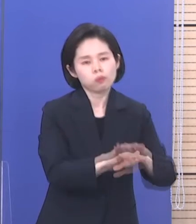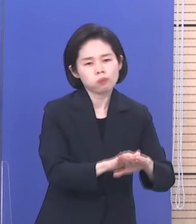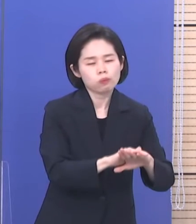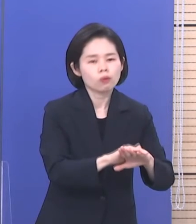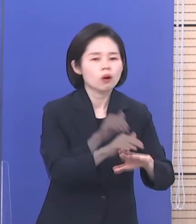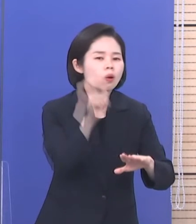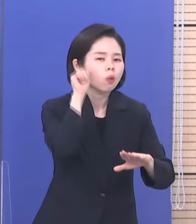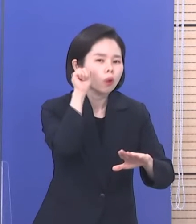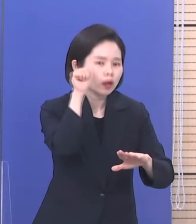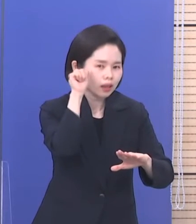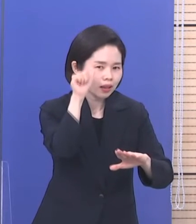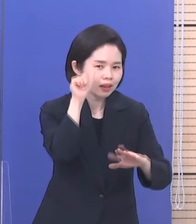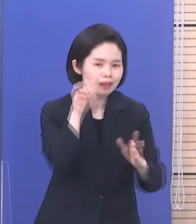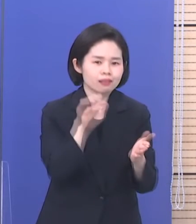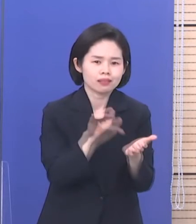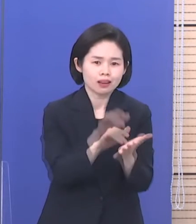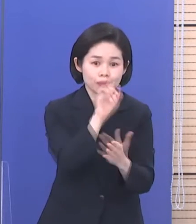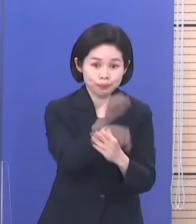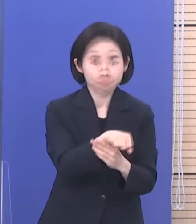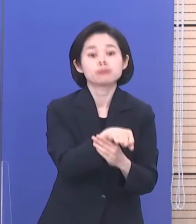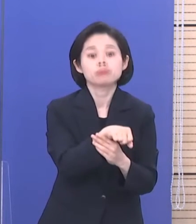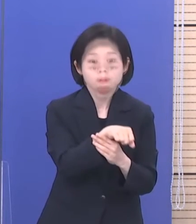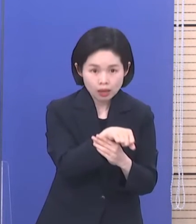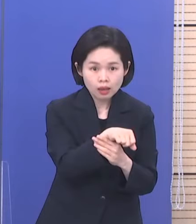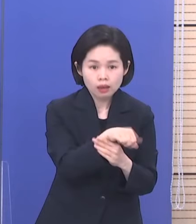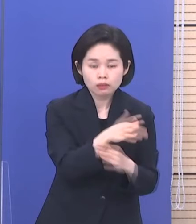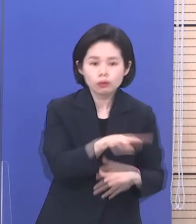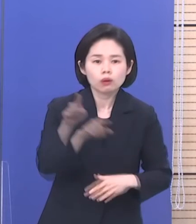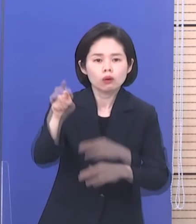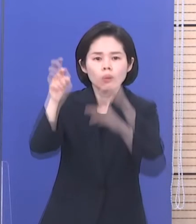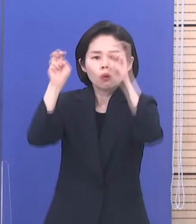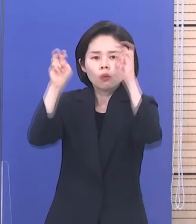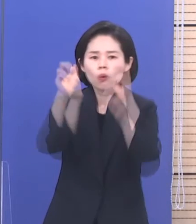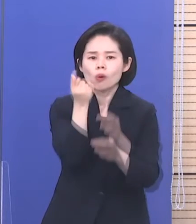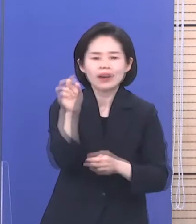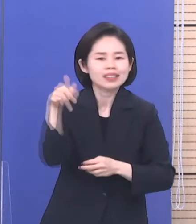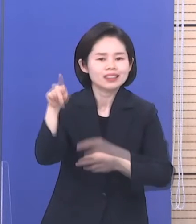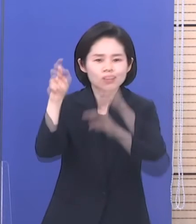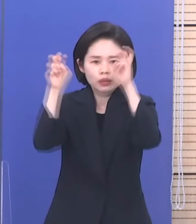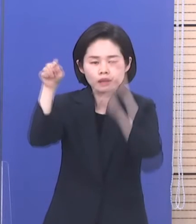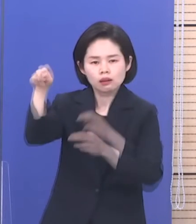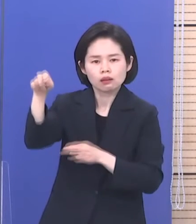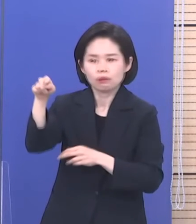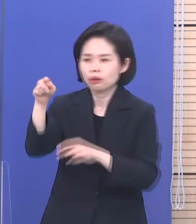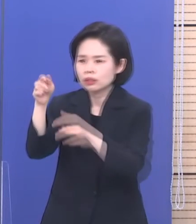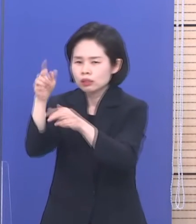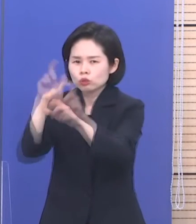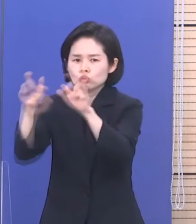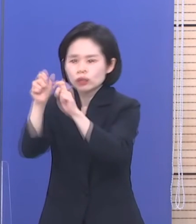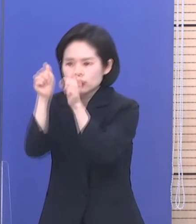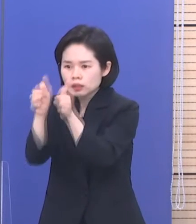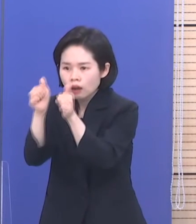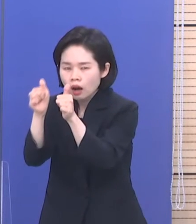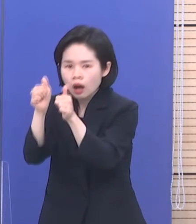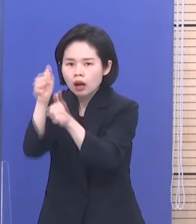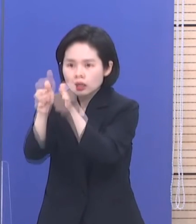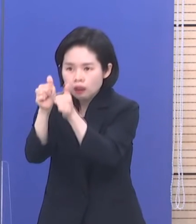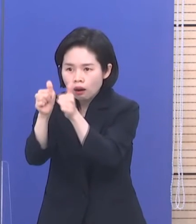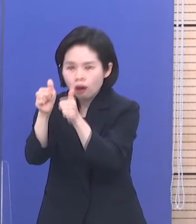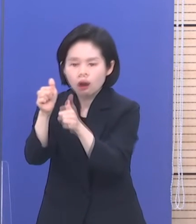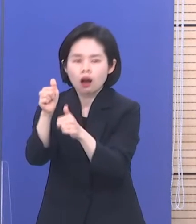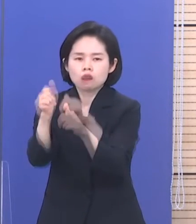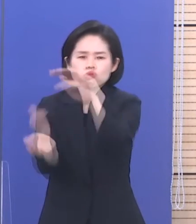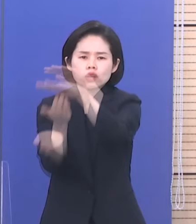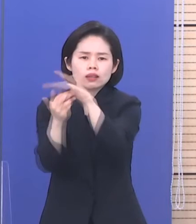5일간 보관할 수 있도록 허가되었으나, 한국 화이자 제약은 추가 시험을 통하여 최대